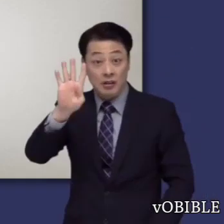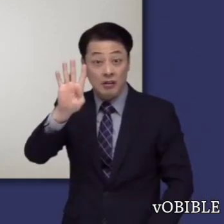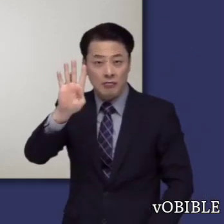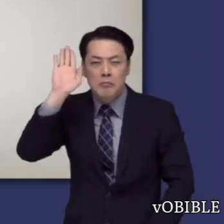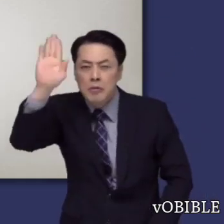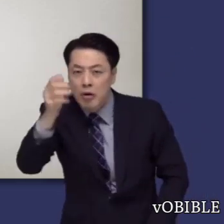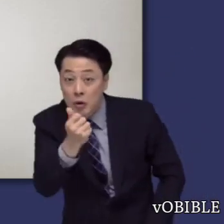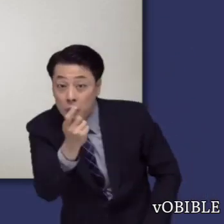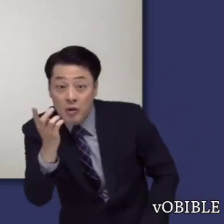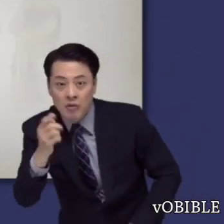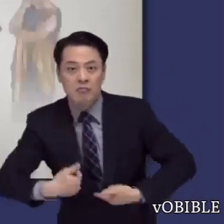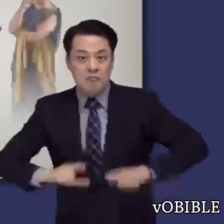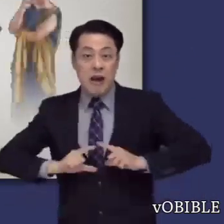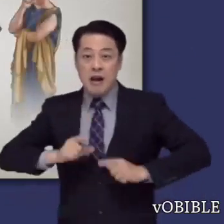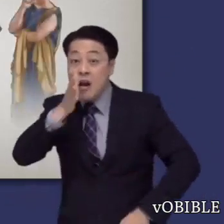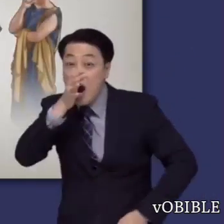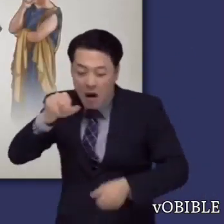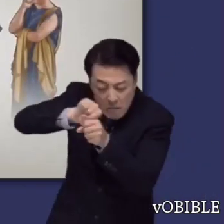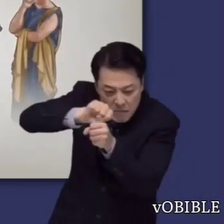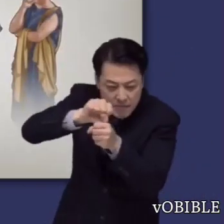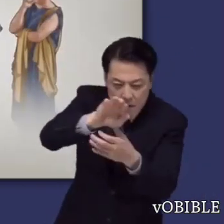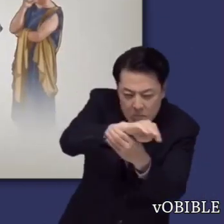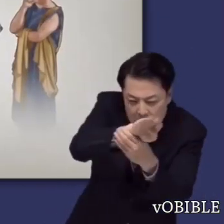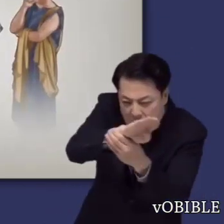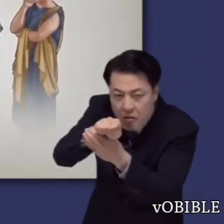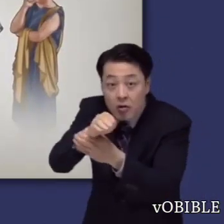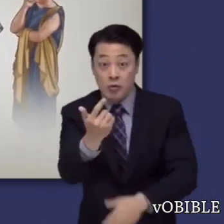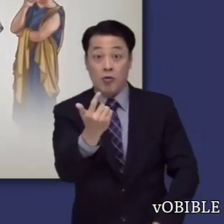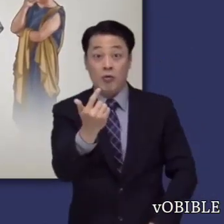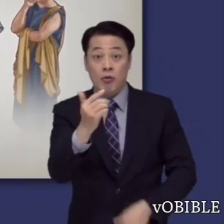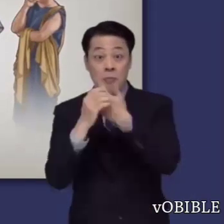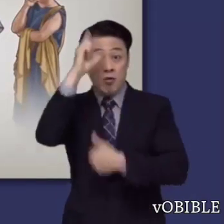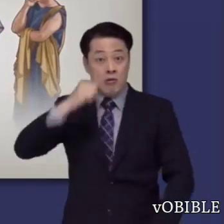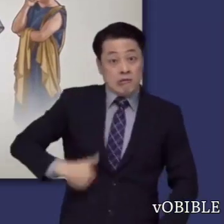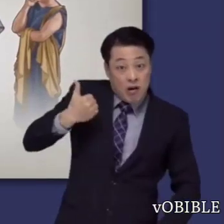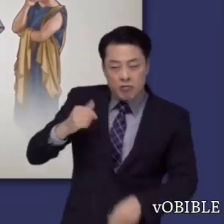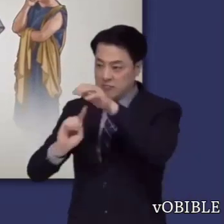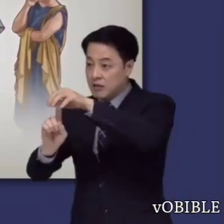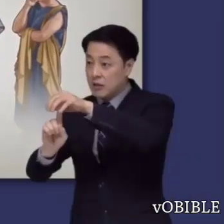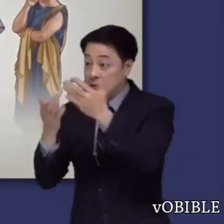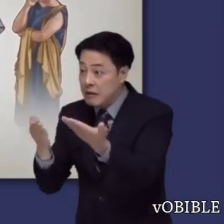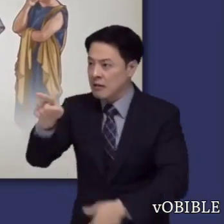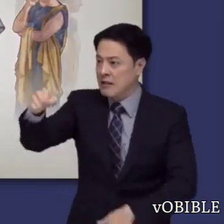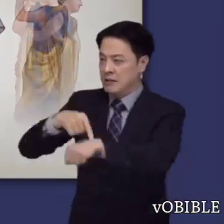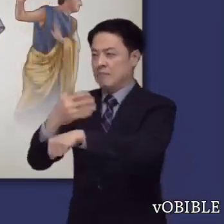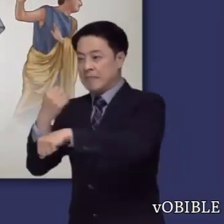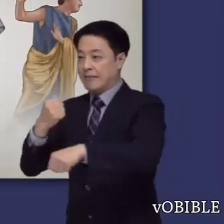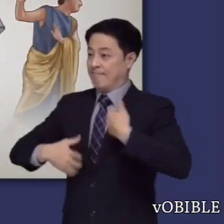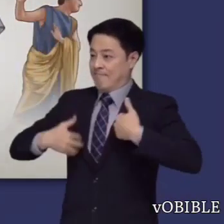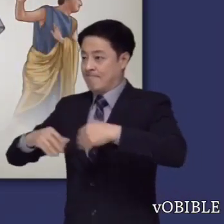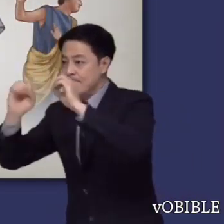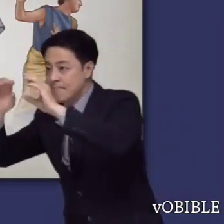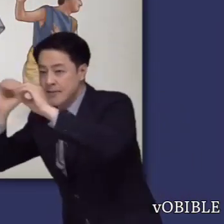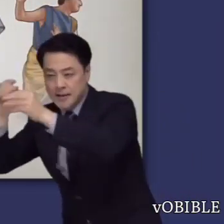第4章，保罗郑重吩咐提摩太要急切地传讲上帝的话语，因为将来会有一段